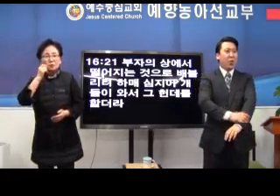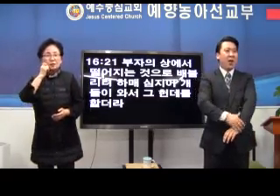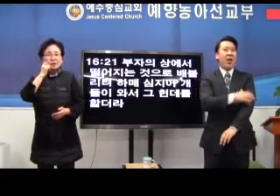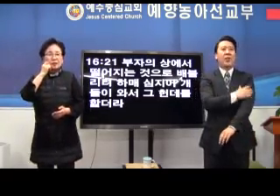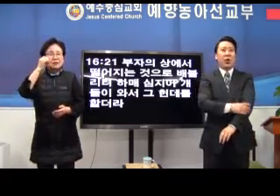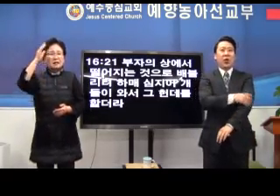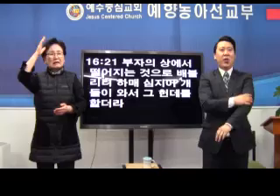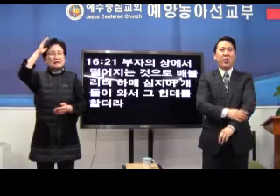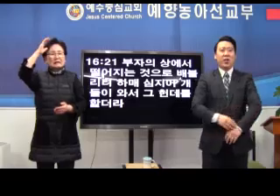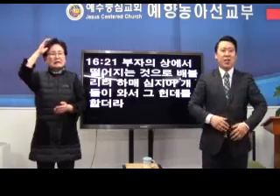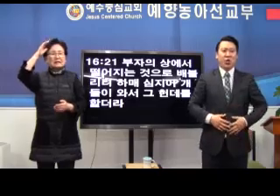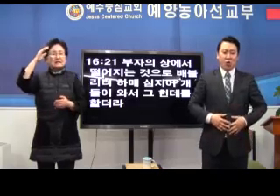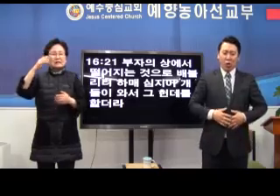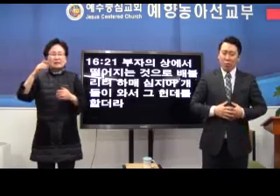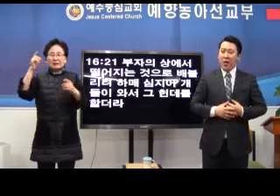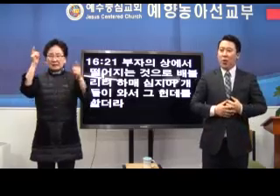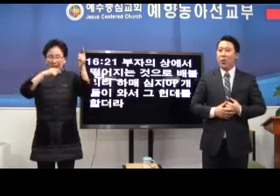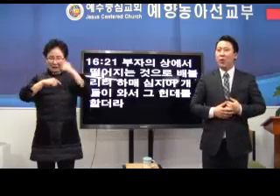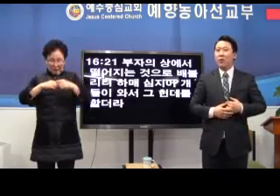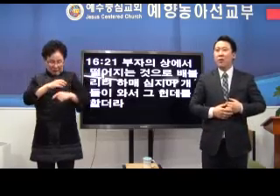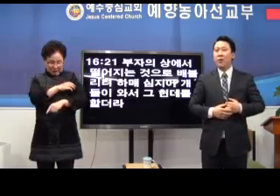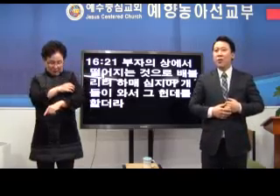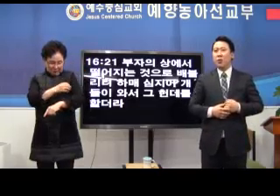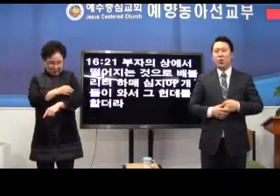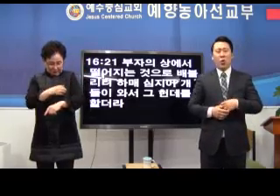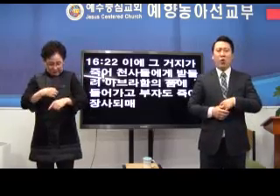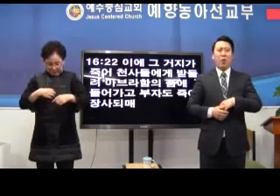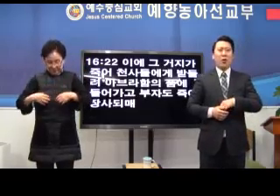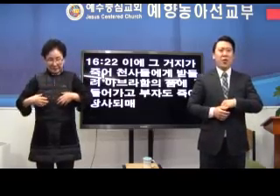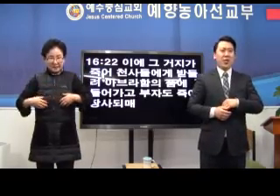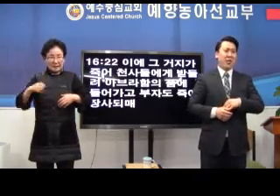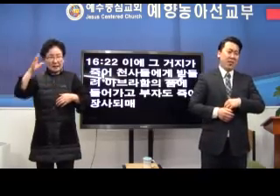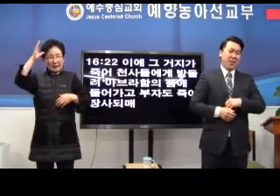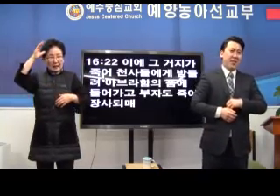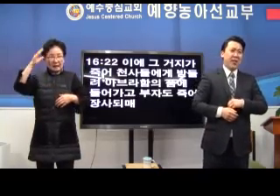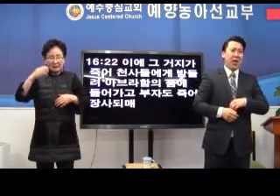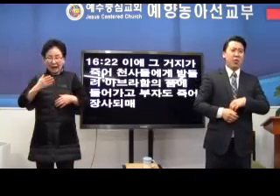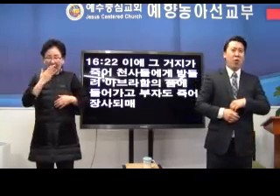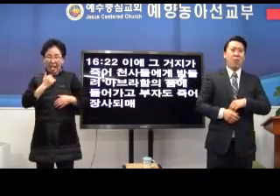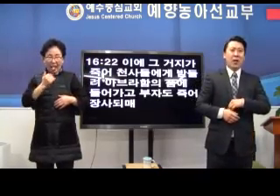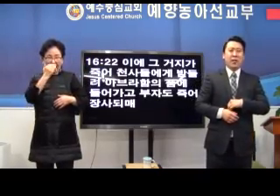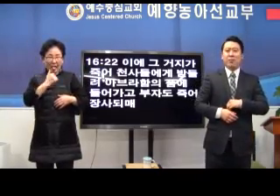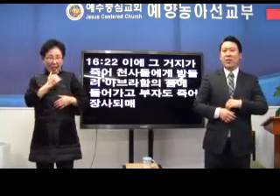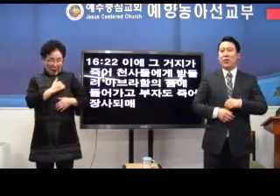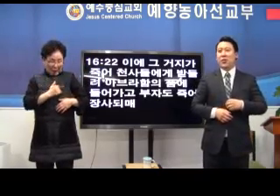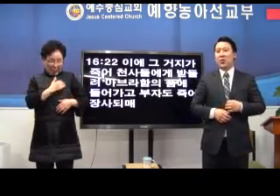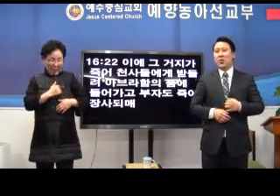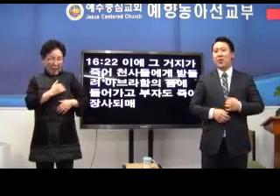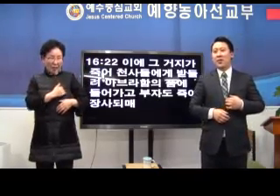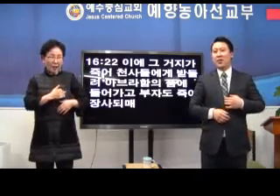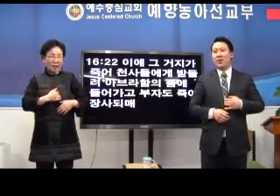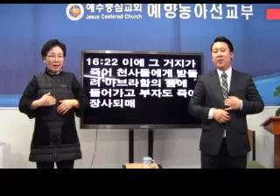막 핥아. 근데 정말로 이 아주 험악한 삶을 사는 거죠.